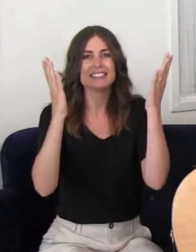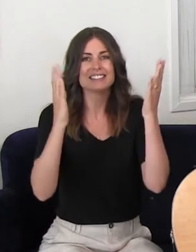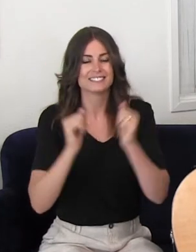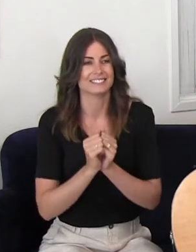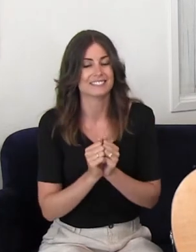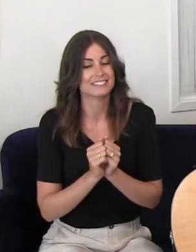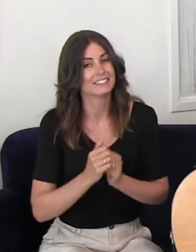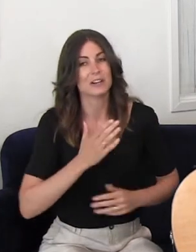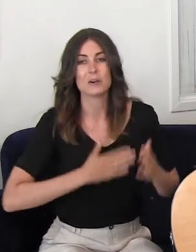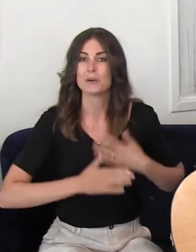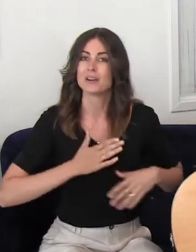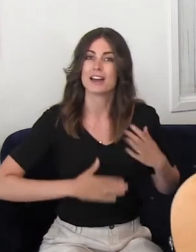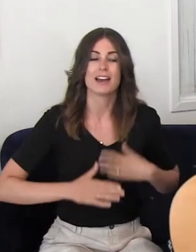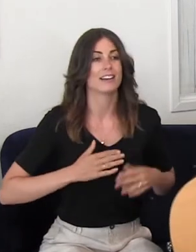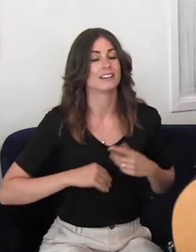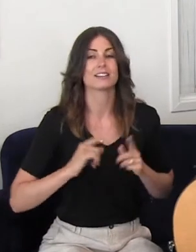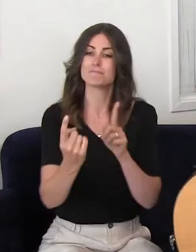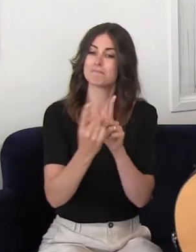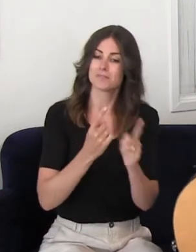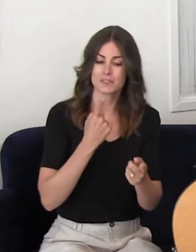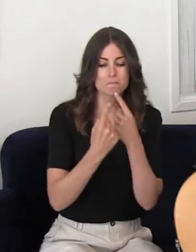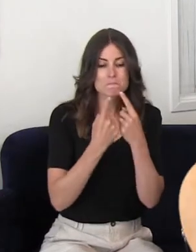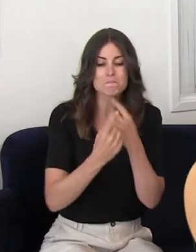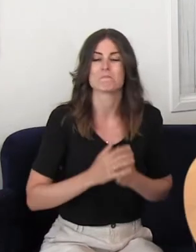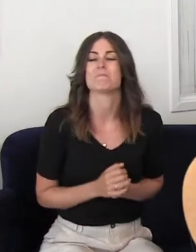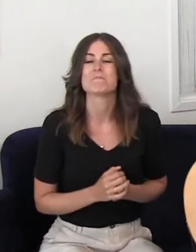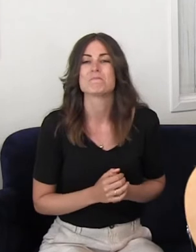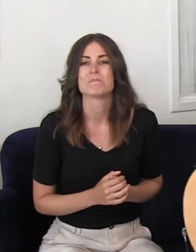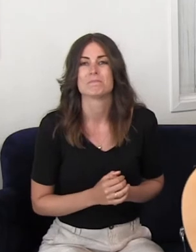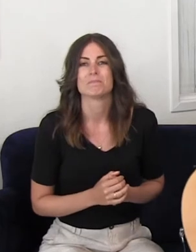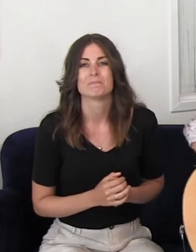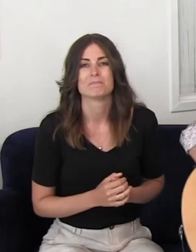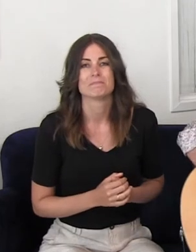Kom gärna fram och ta kontakt så kan vi ju språkas en stund.